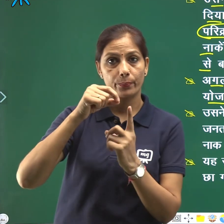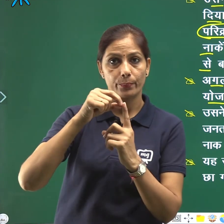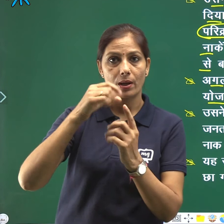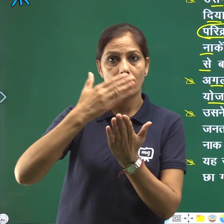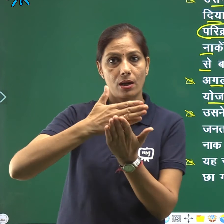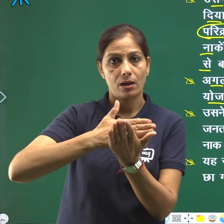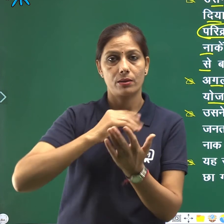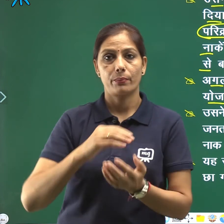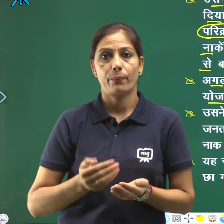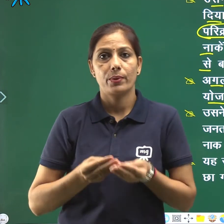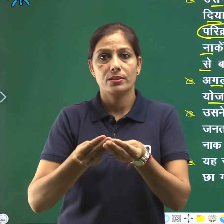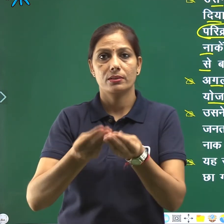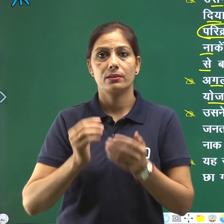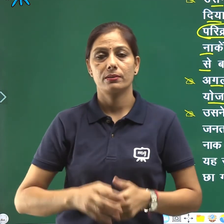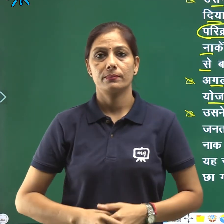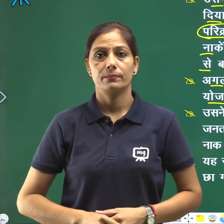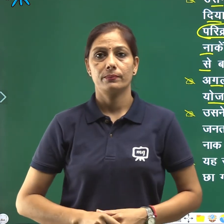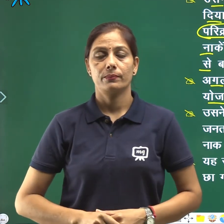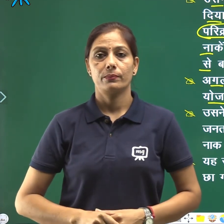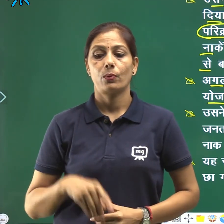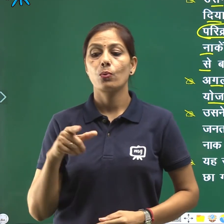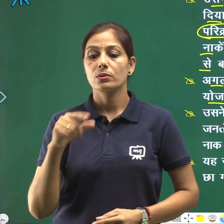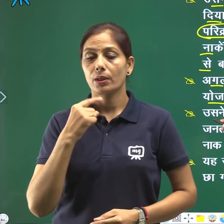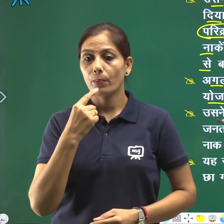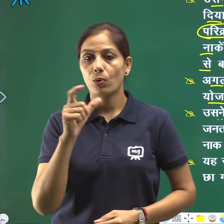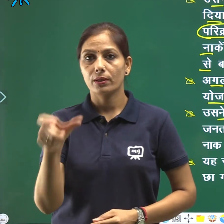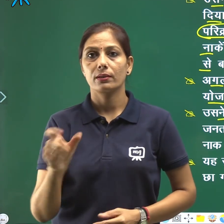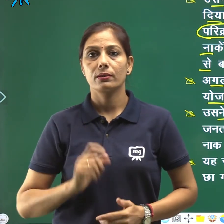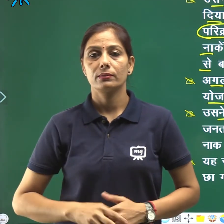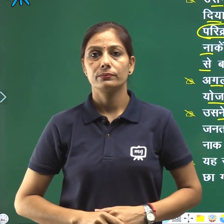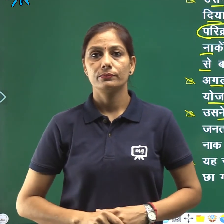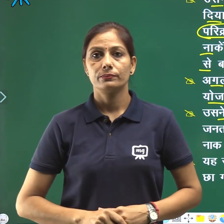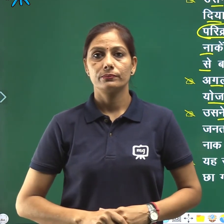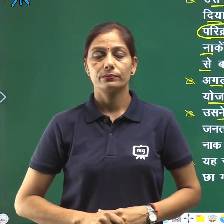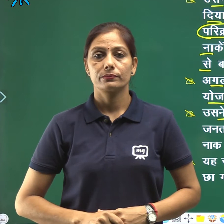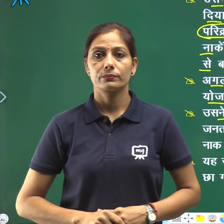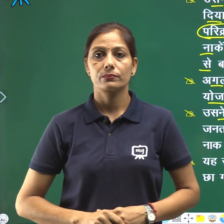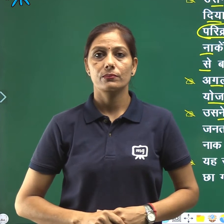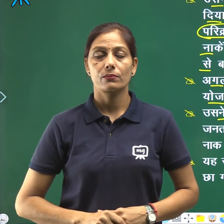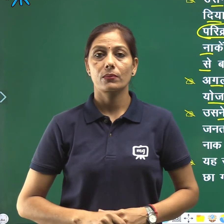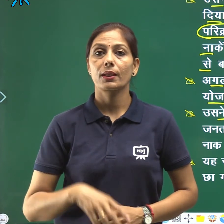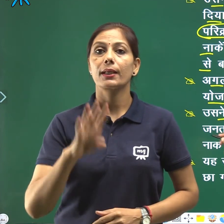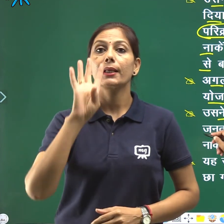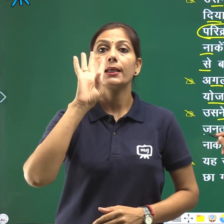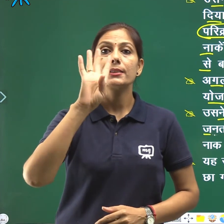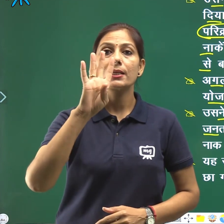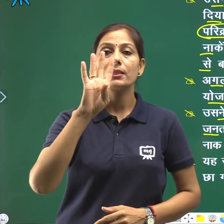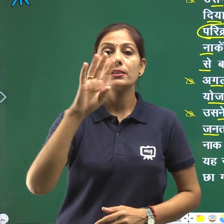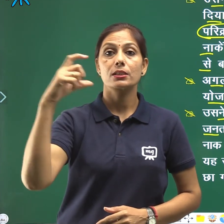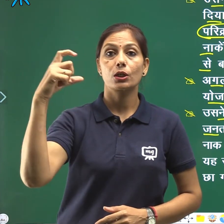उसने कहा कि 40 करोड़ जनता में से